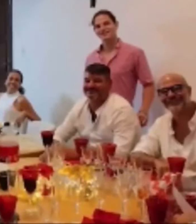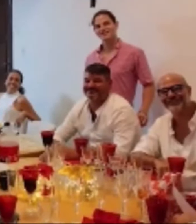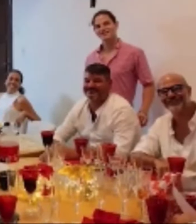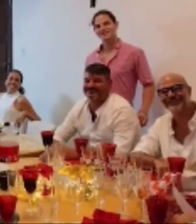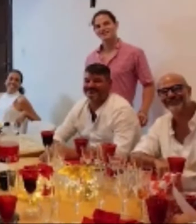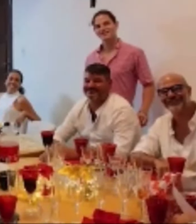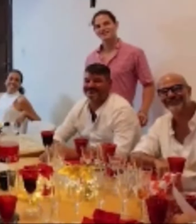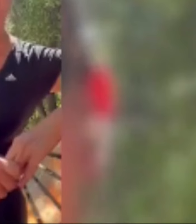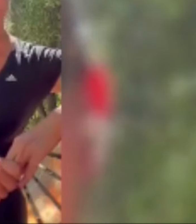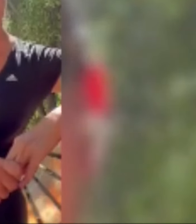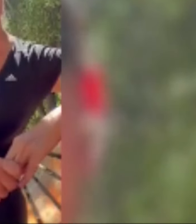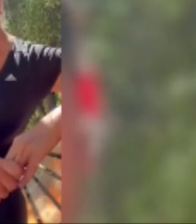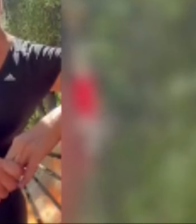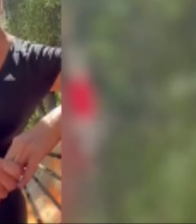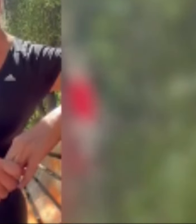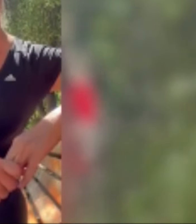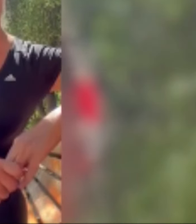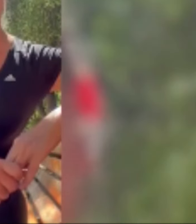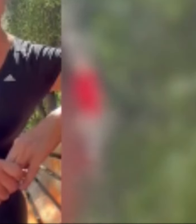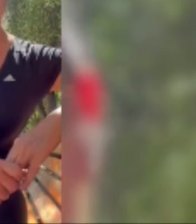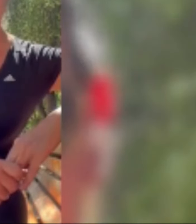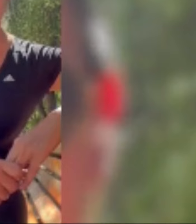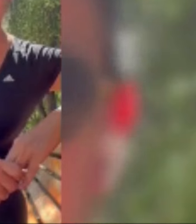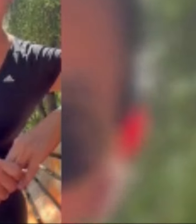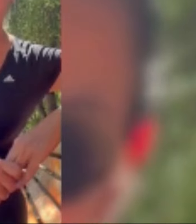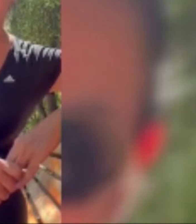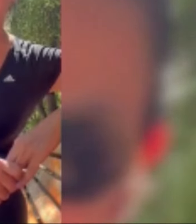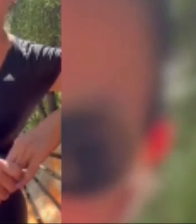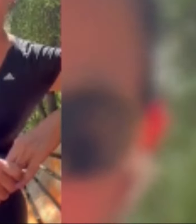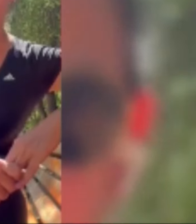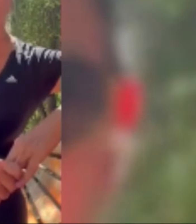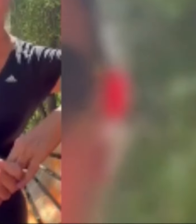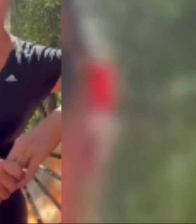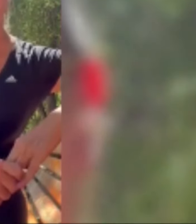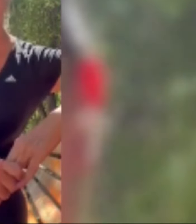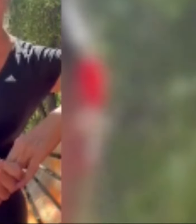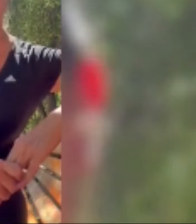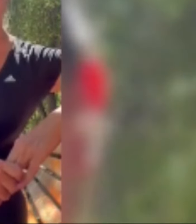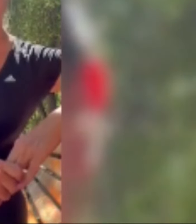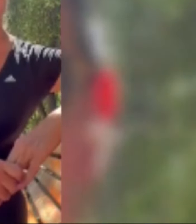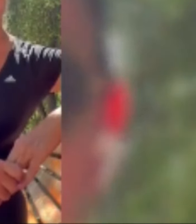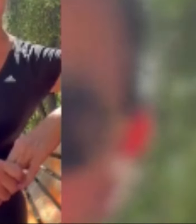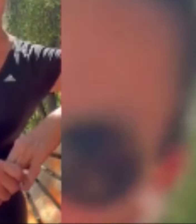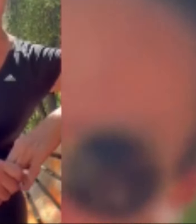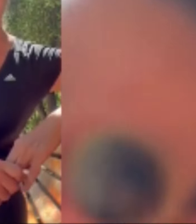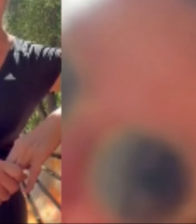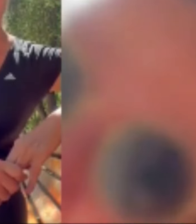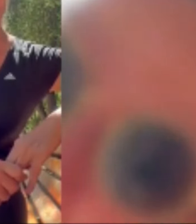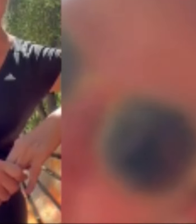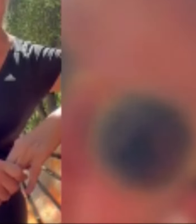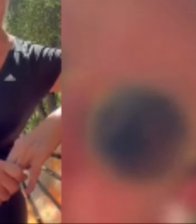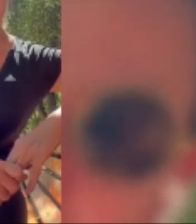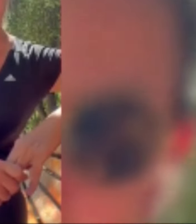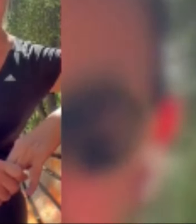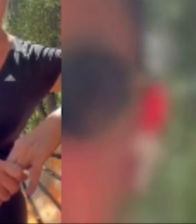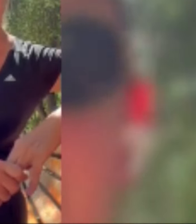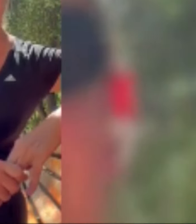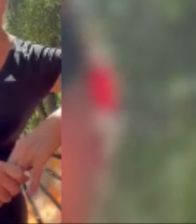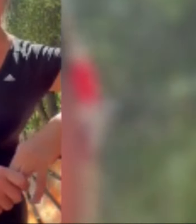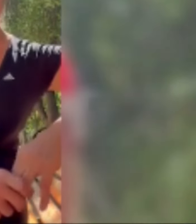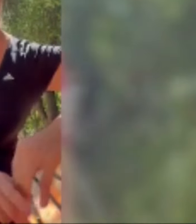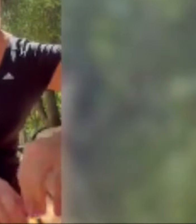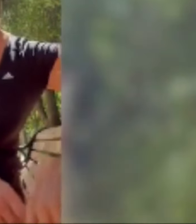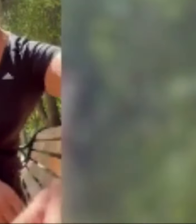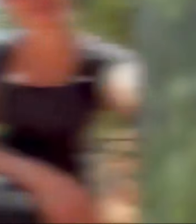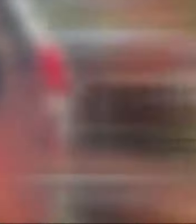nos ha dado todo. Gracias por seguir luchando y por seguir defendiendo todo lo que vos amás. Sos realmente mágico.